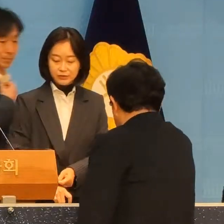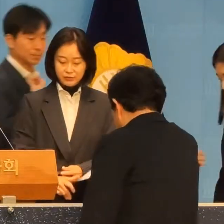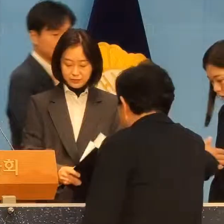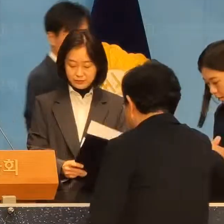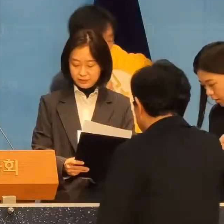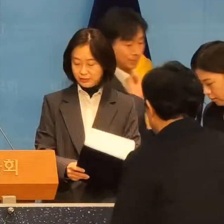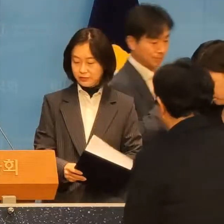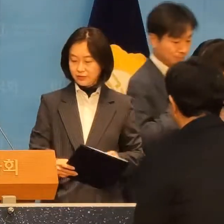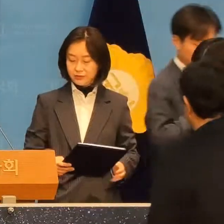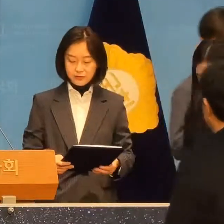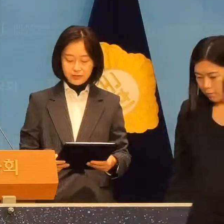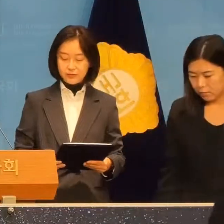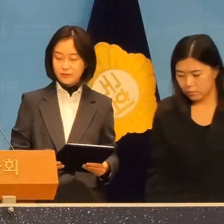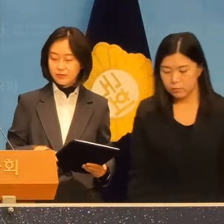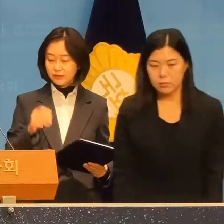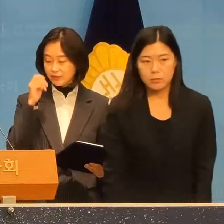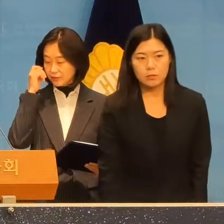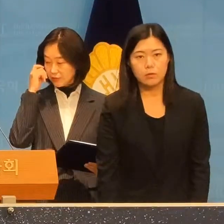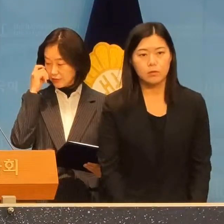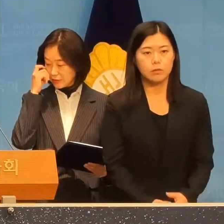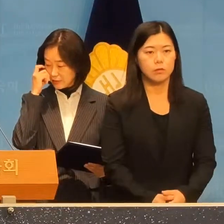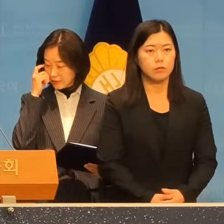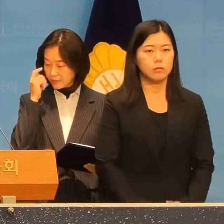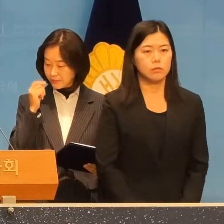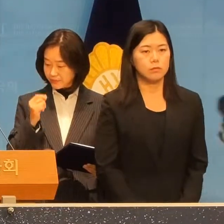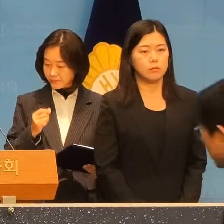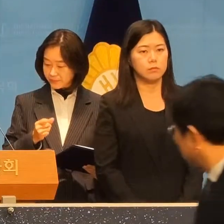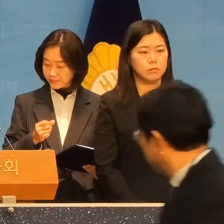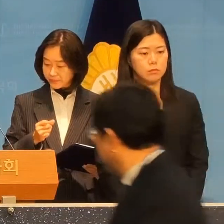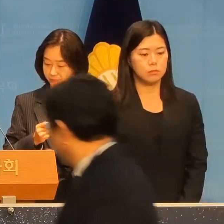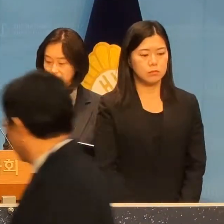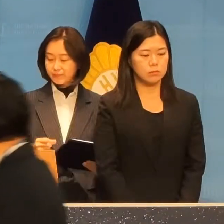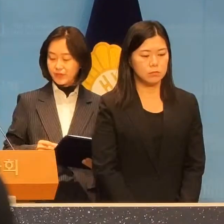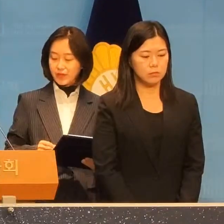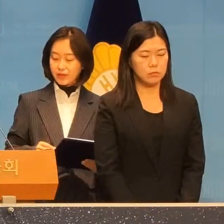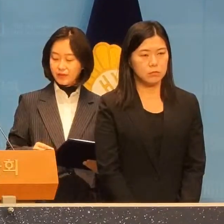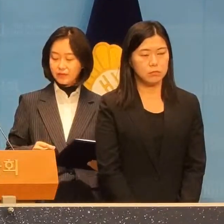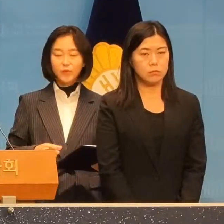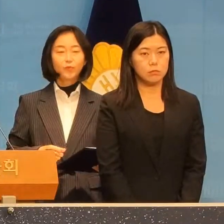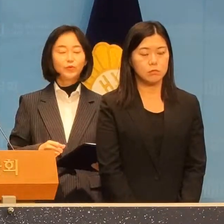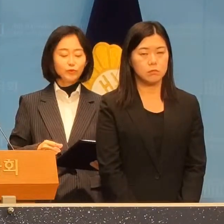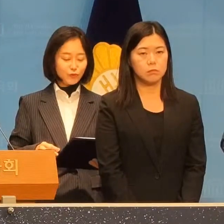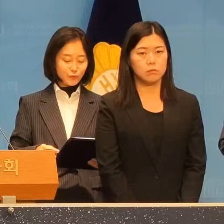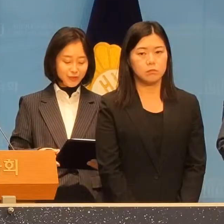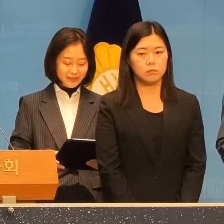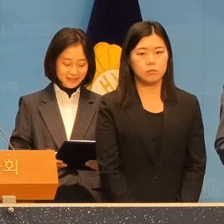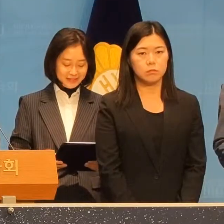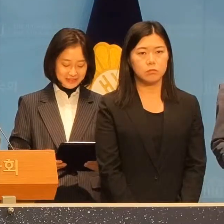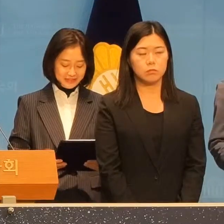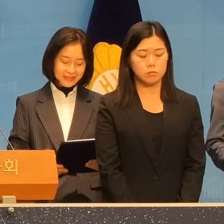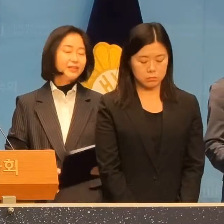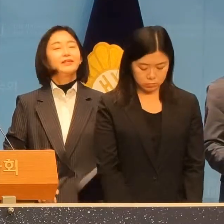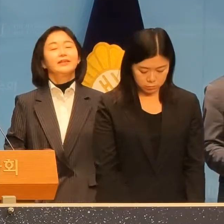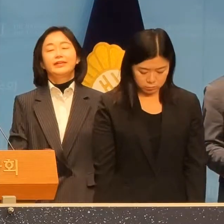순서는 조국혁신당, 진보당, 기본소득당, 사회민주당입니다. 네.